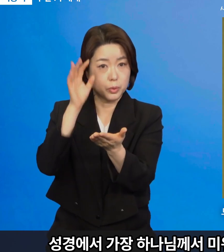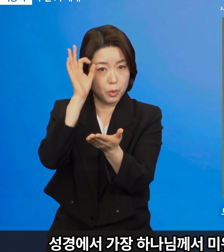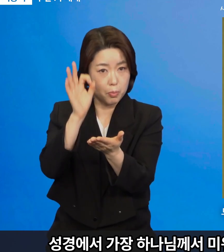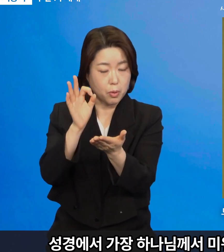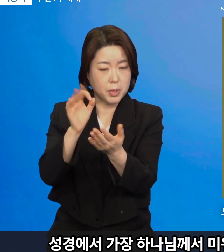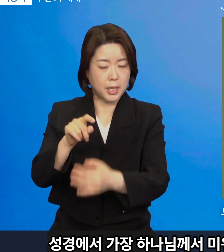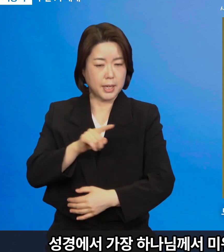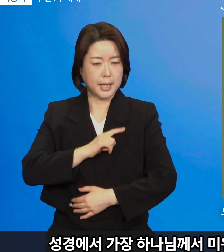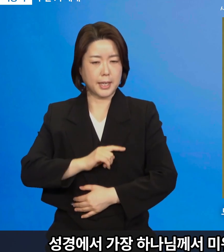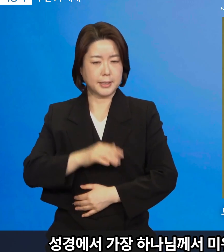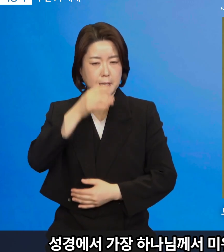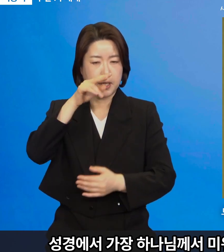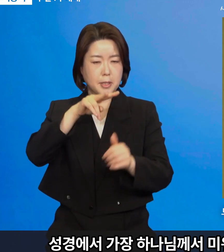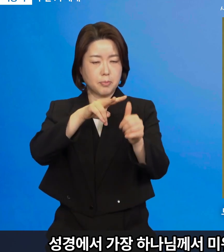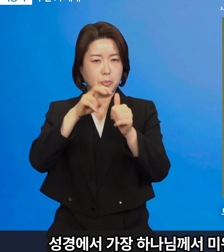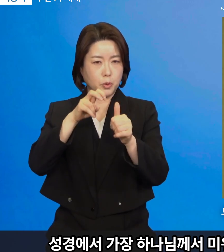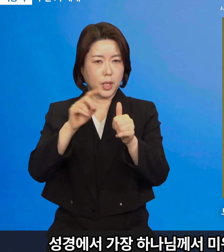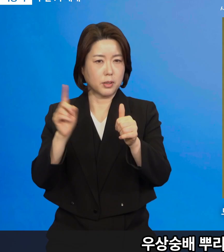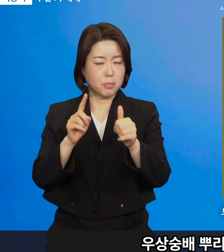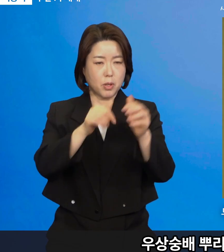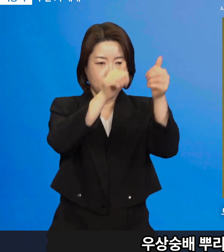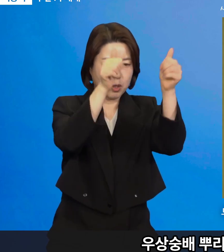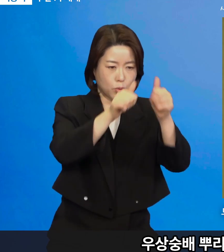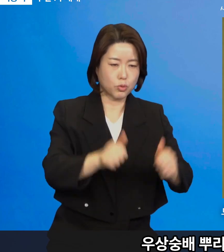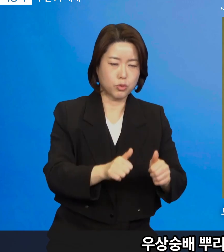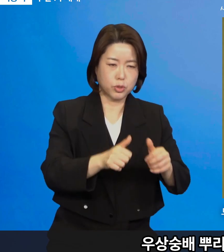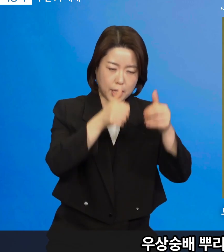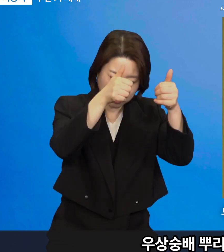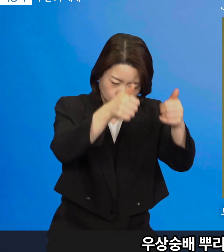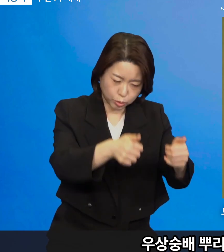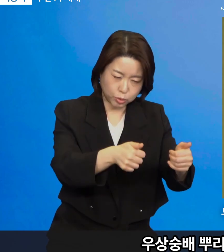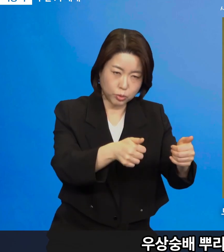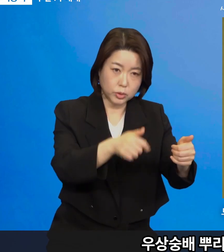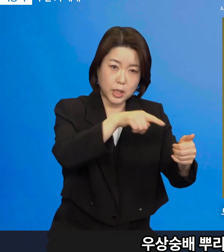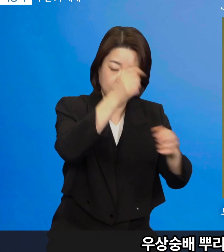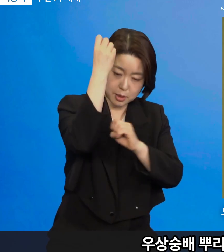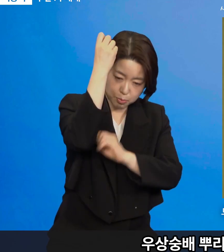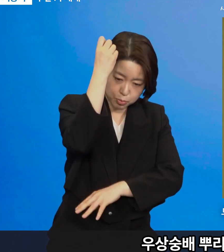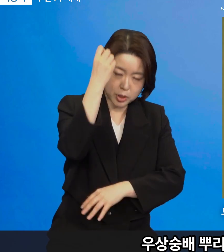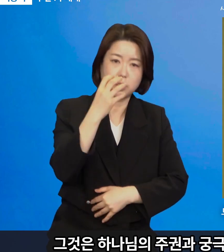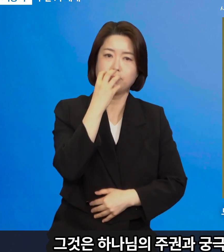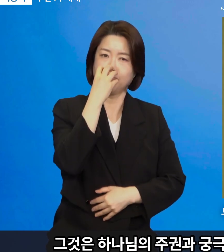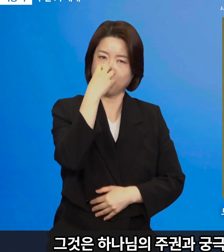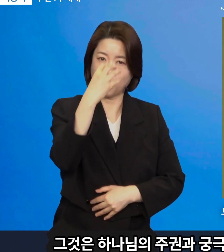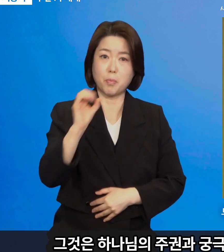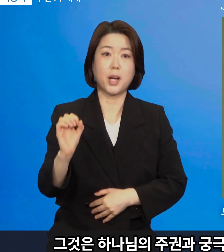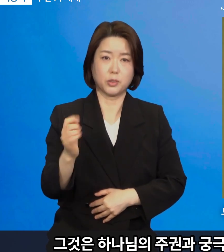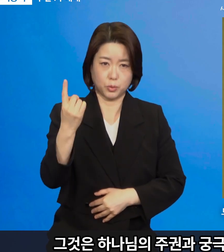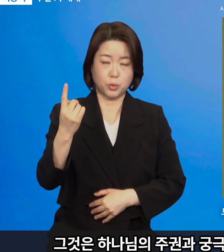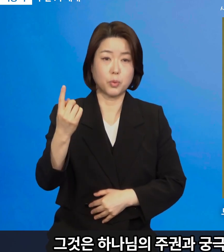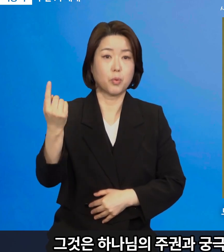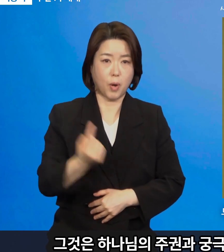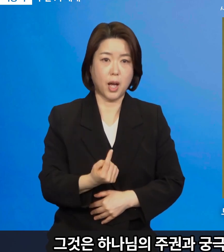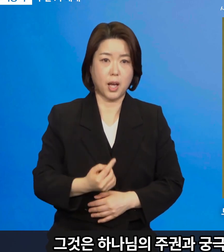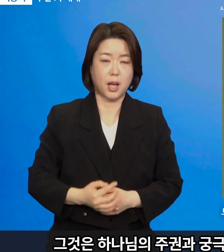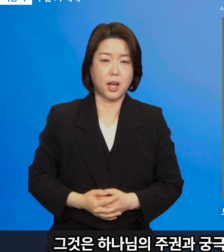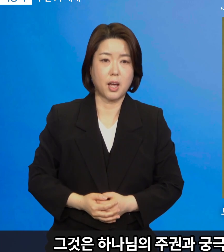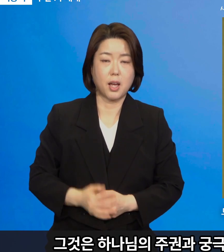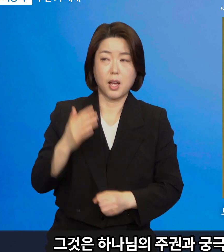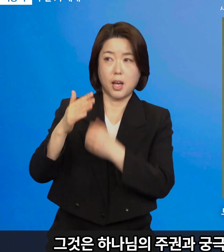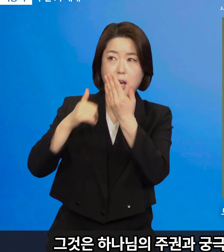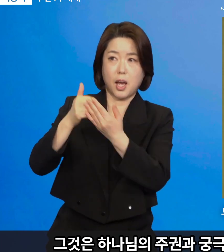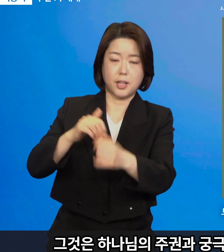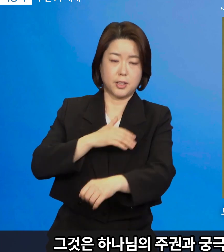하나님께서 미워하시는 죄가 우상 숭배입니다. 우상 숭배의 뿌리는요 교만인데, 그것은 하나님의